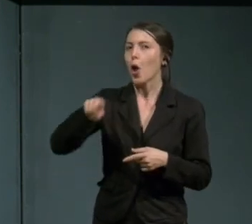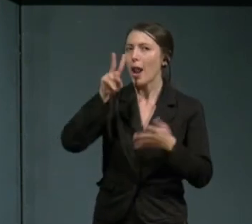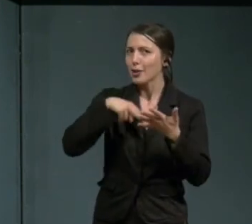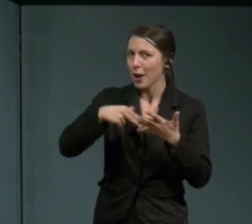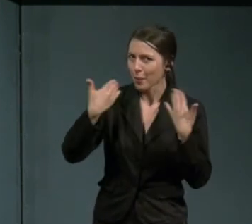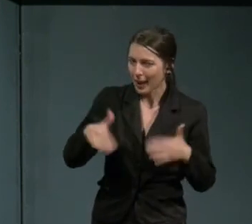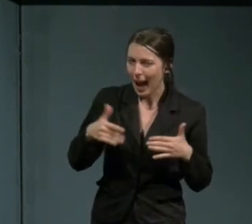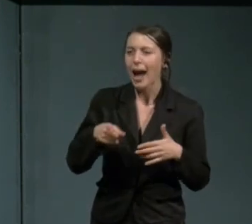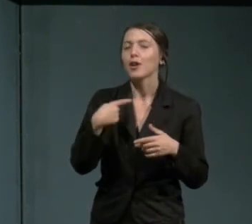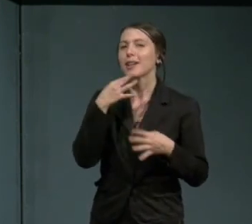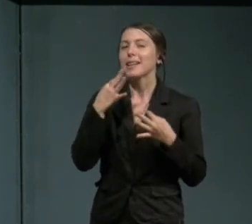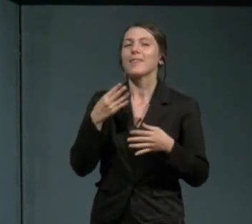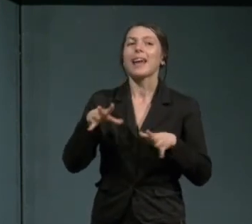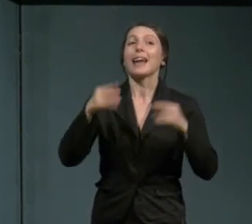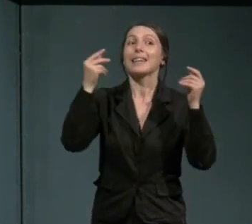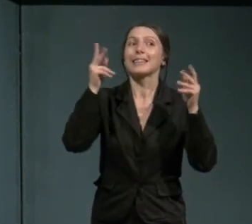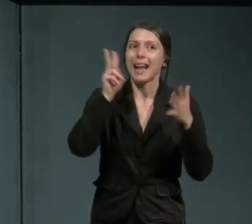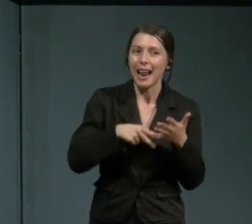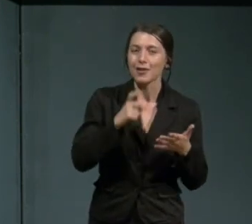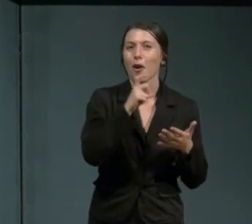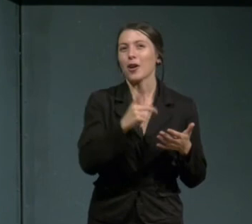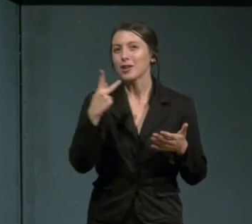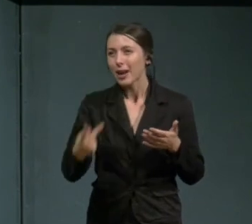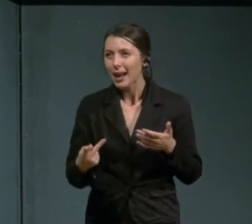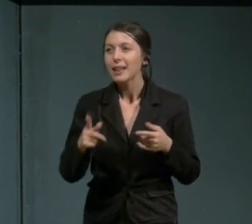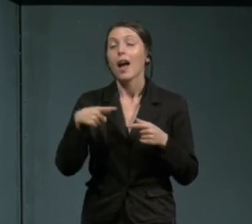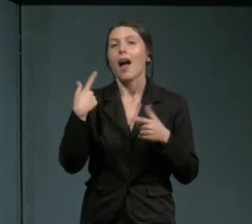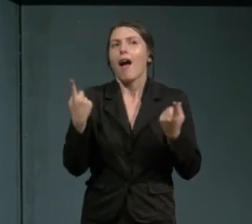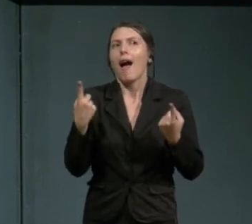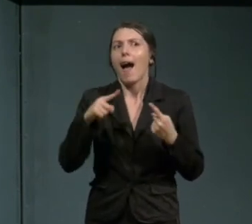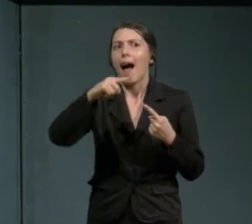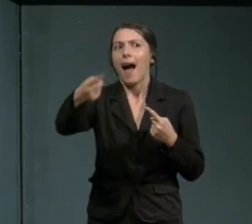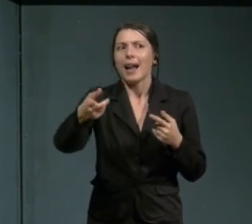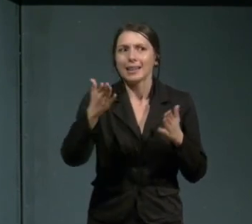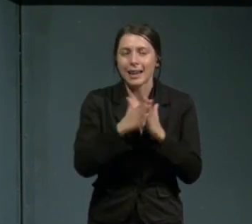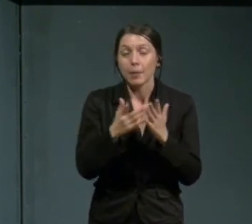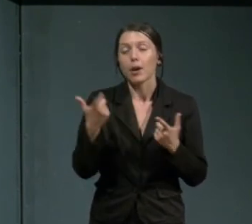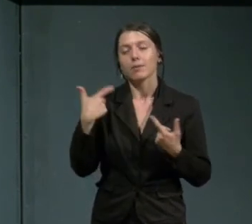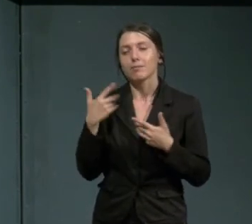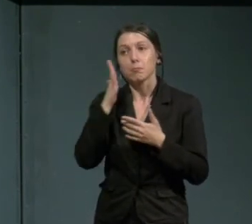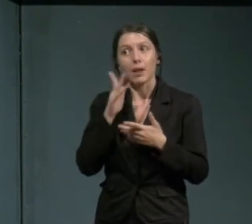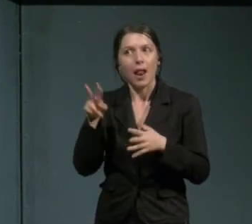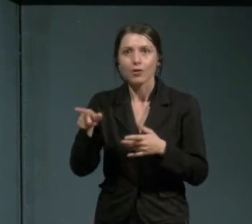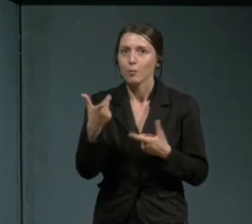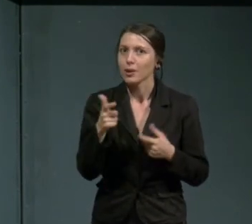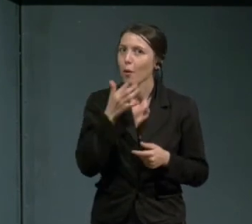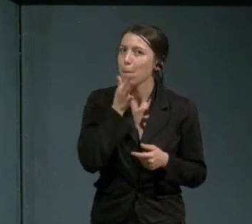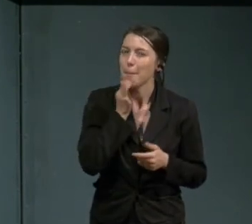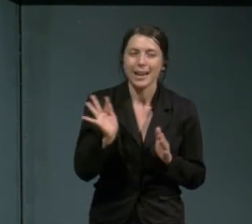leggere cornice kennedy aspettando di legge di leggere i prossimi libri invito veramente la legge perché un libro bellissimo